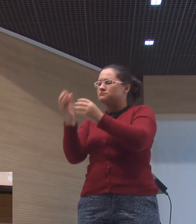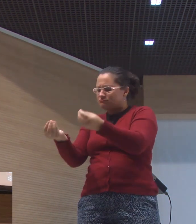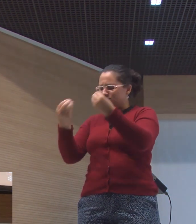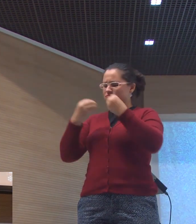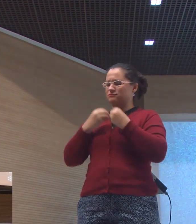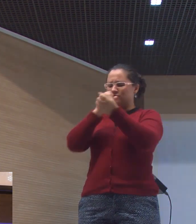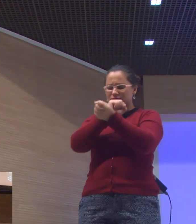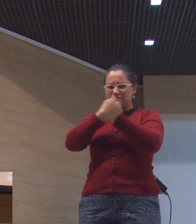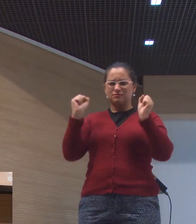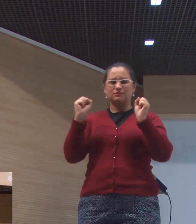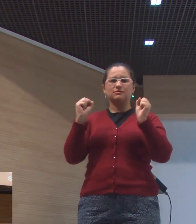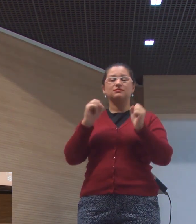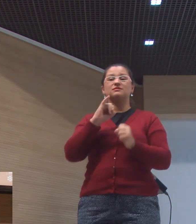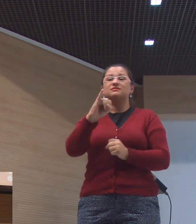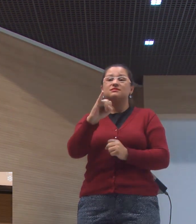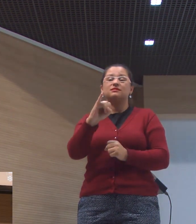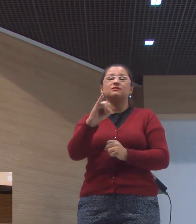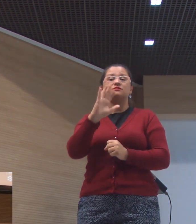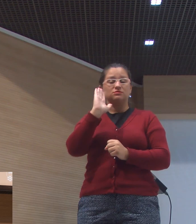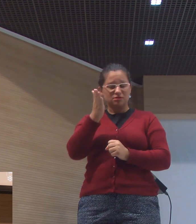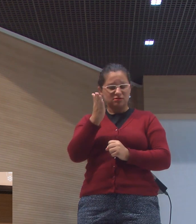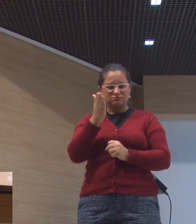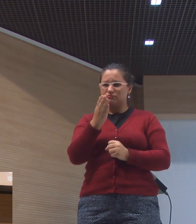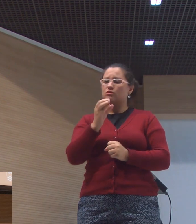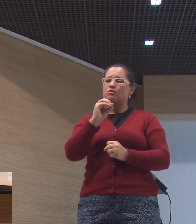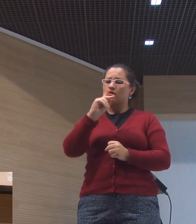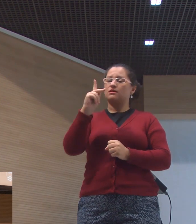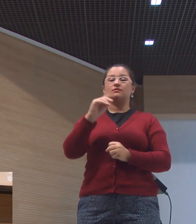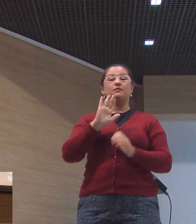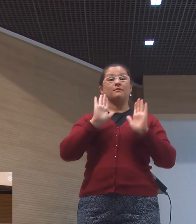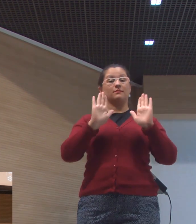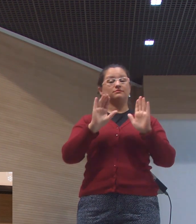Mas se tem alguma coisa que não foi confessada ainda, é preciso confessar.